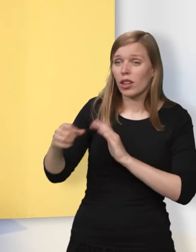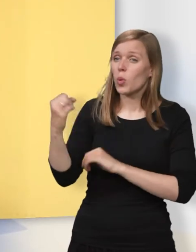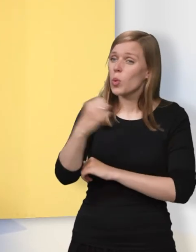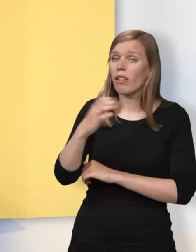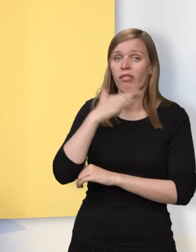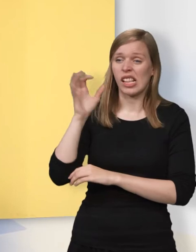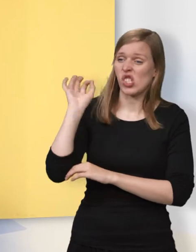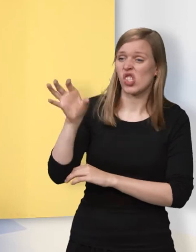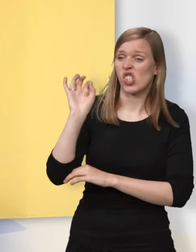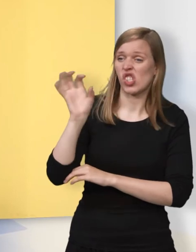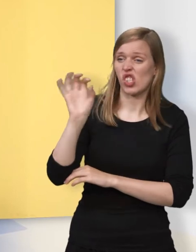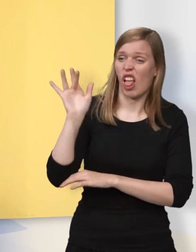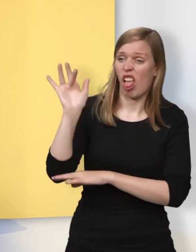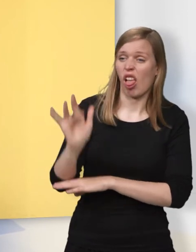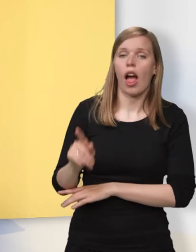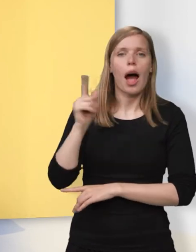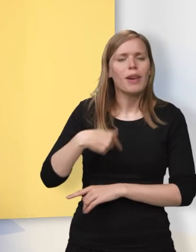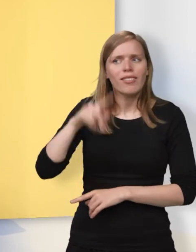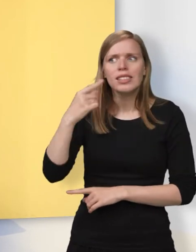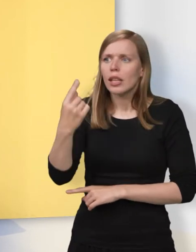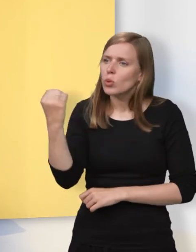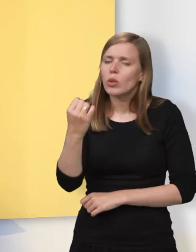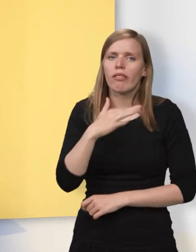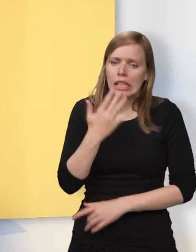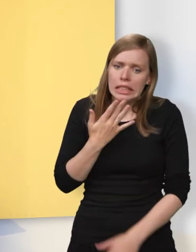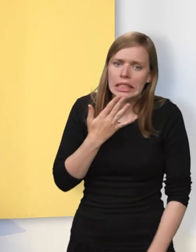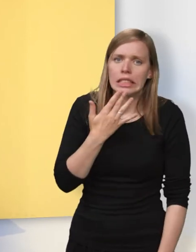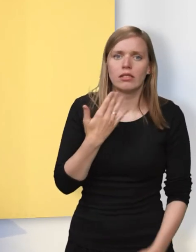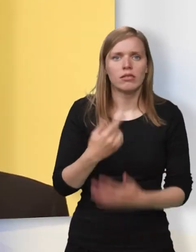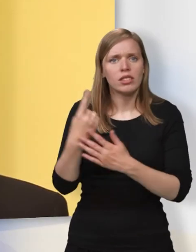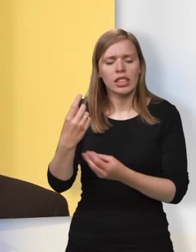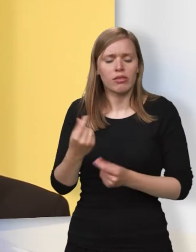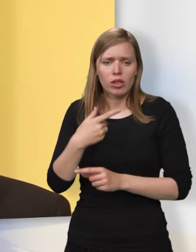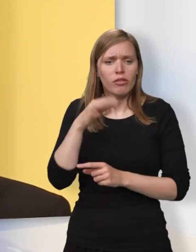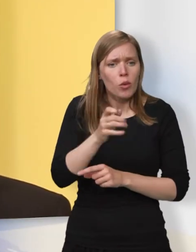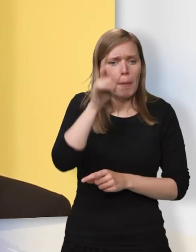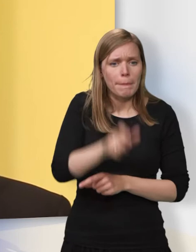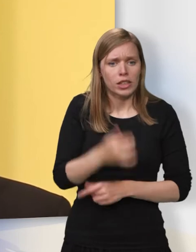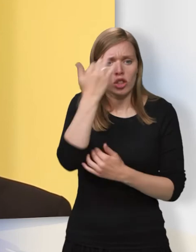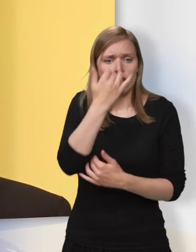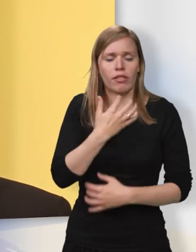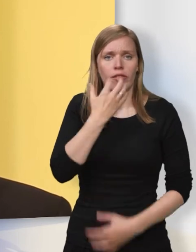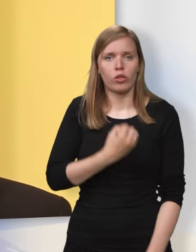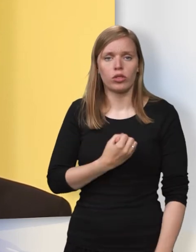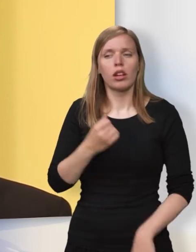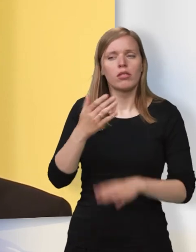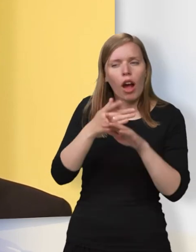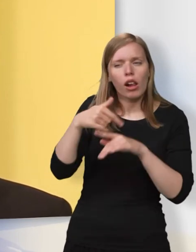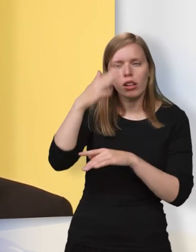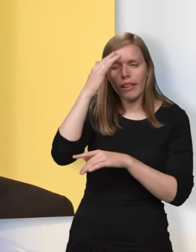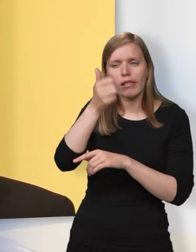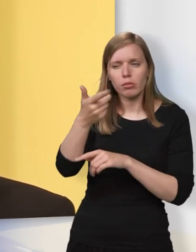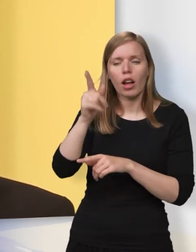ich genau weiß, die geben sich Mühe, die fühlen sich dem Menschen verpflichtet. Bei manchen weiß ich auch, dass sie gläubig